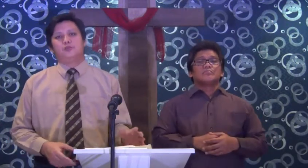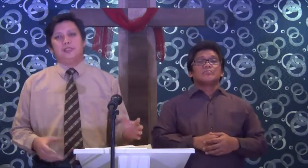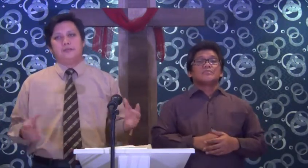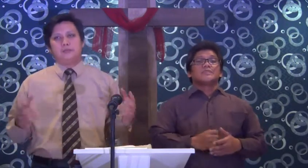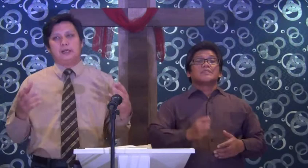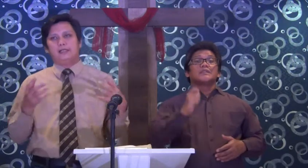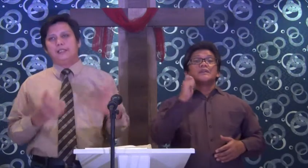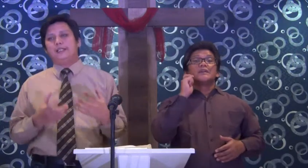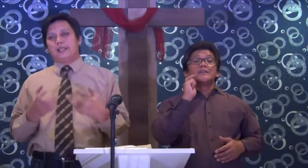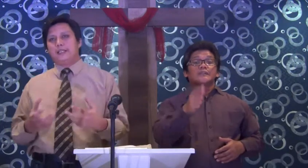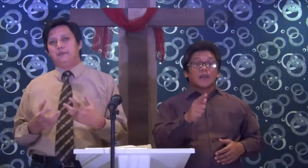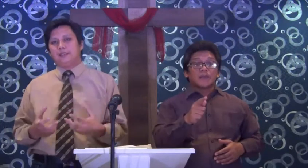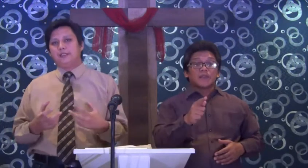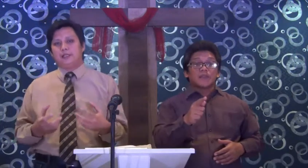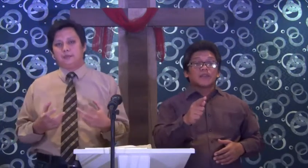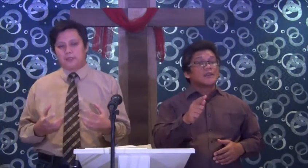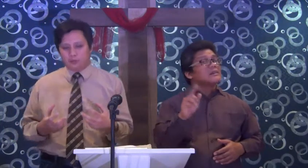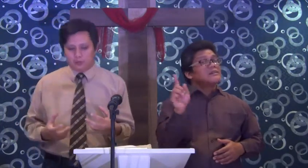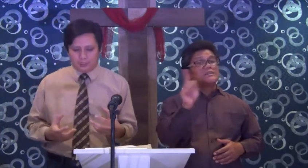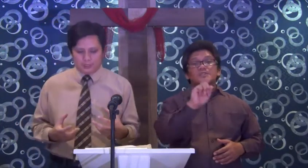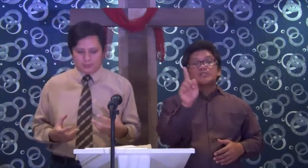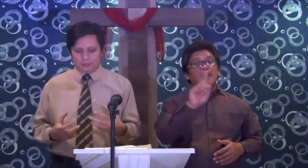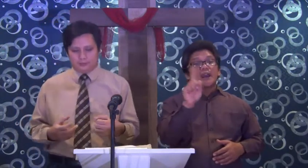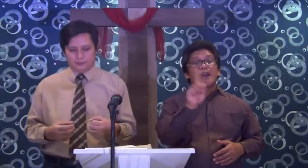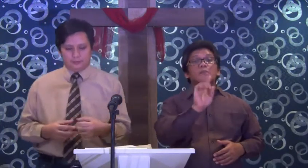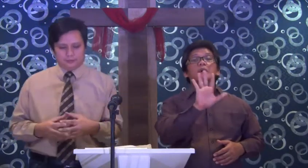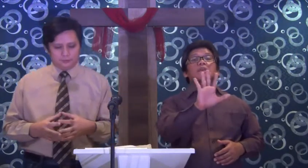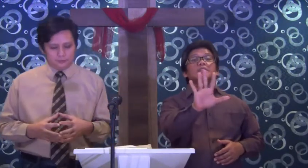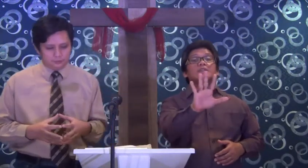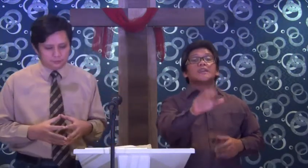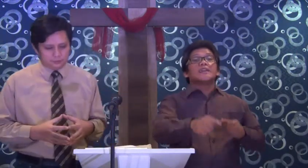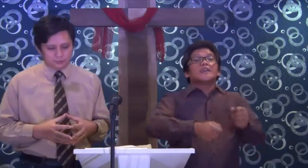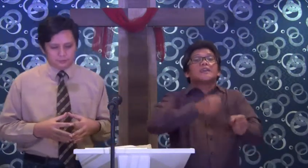Tapi itu semua tidak bisa menghentikan iman kita kepada Tuhan.